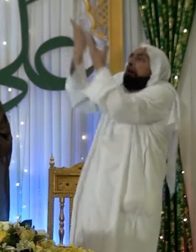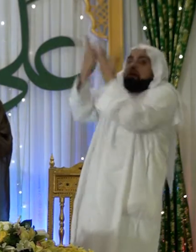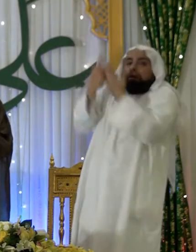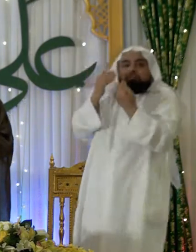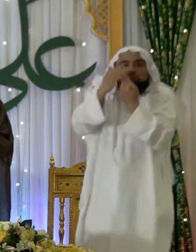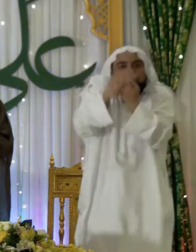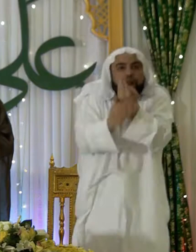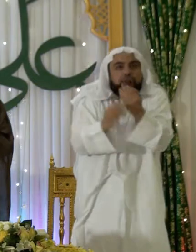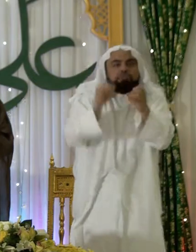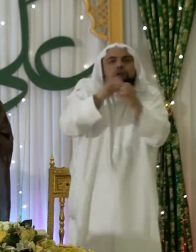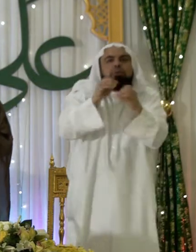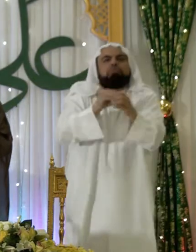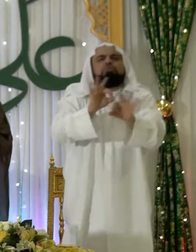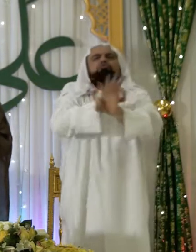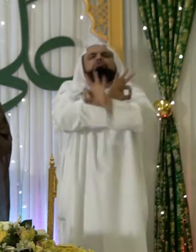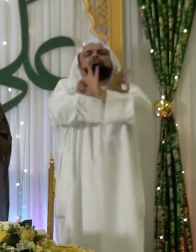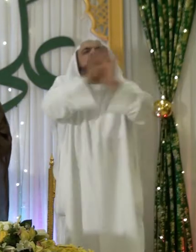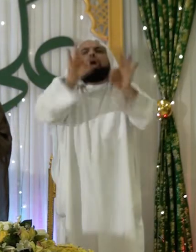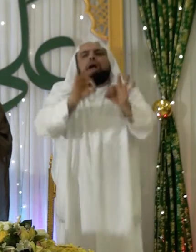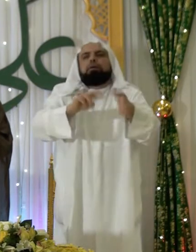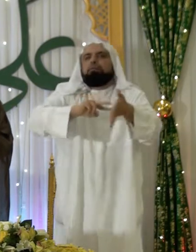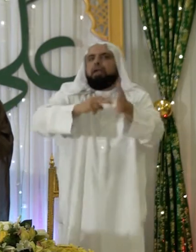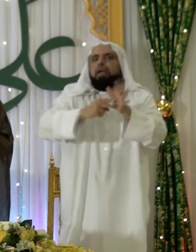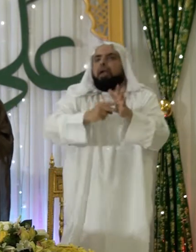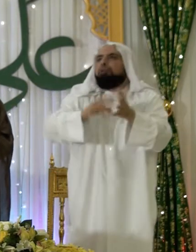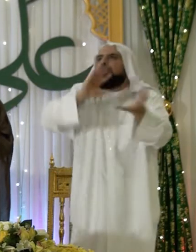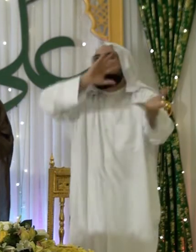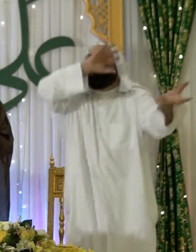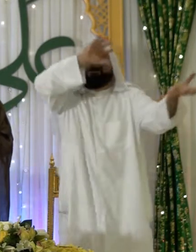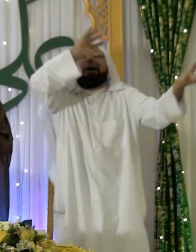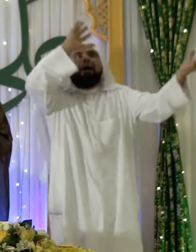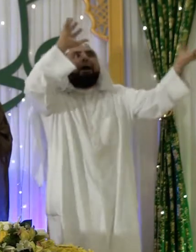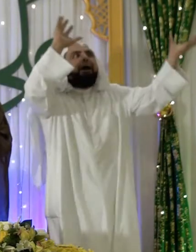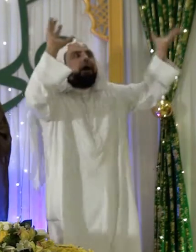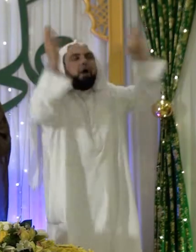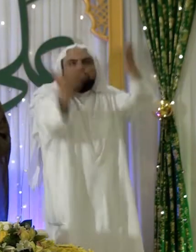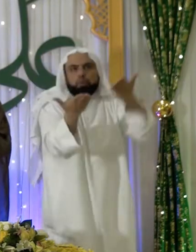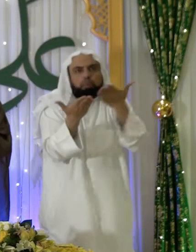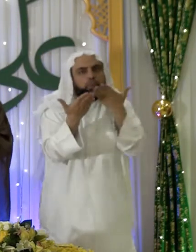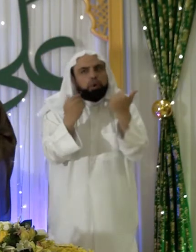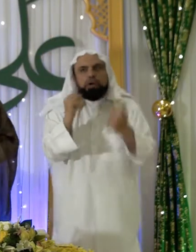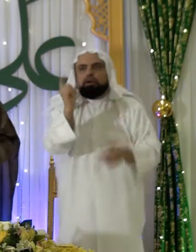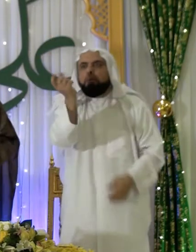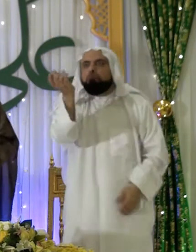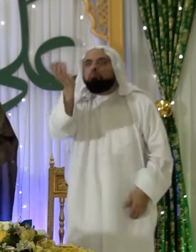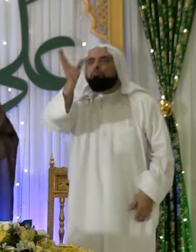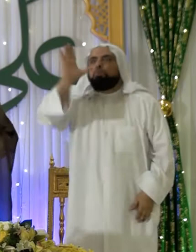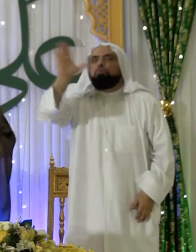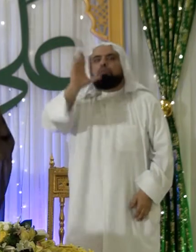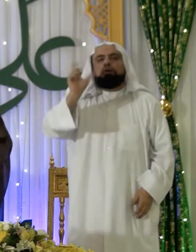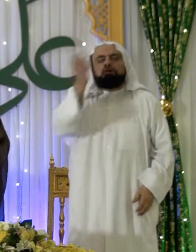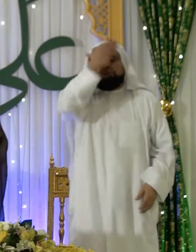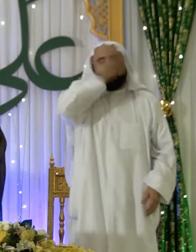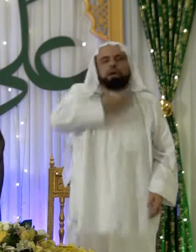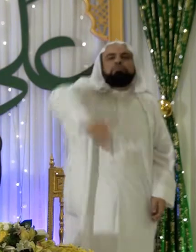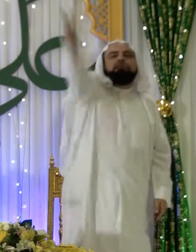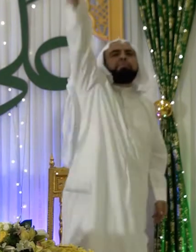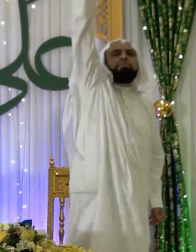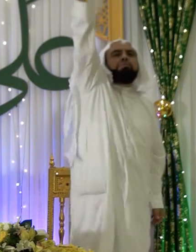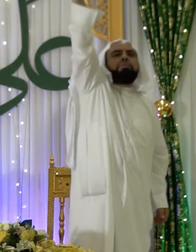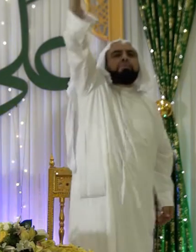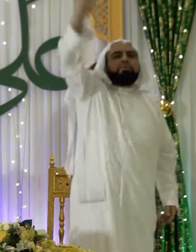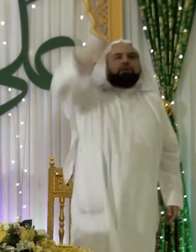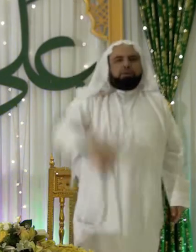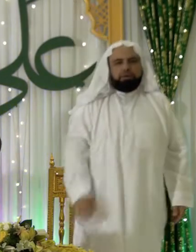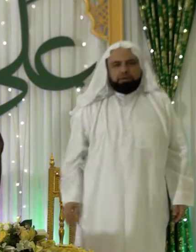ورباه أفضل شخصية في البشرية على الإطلاق وهو محمد صلى الله